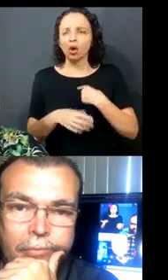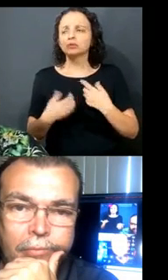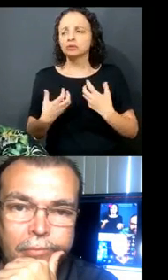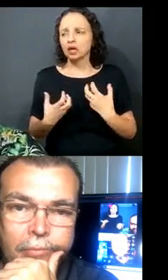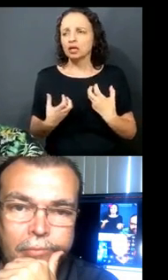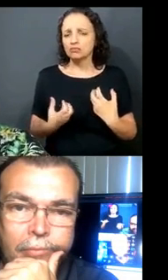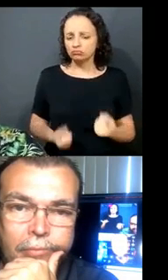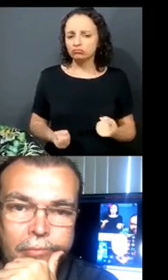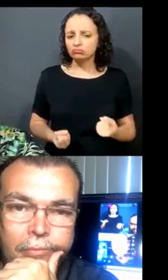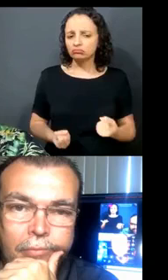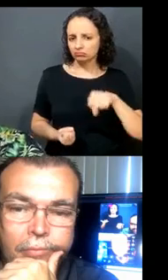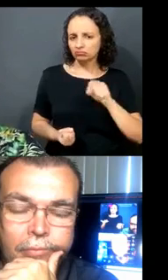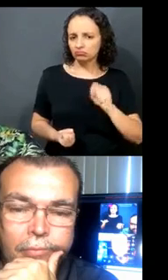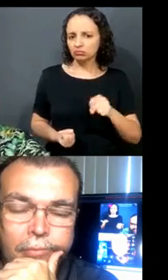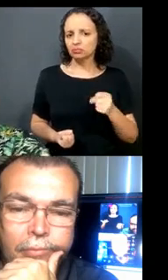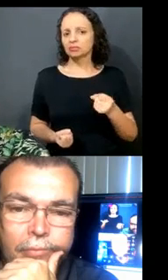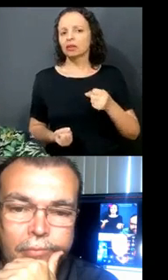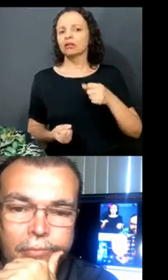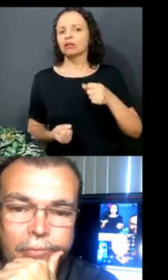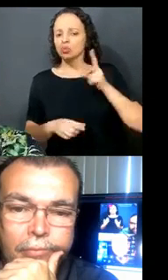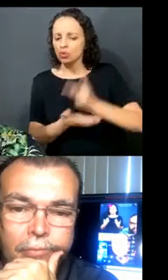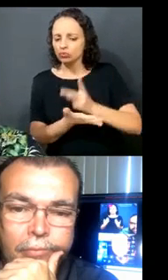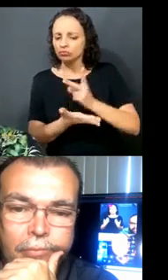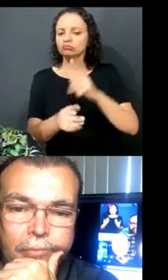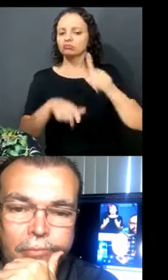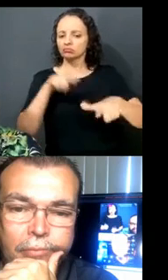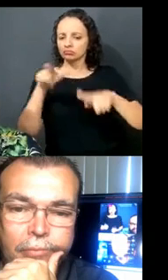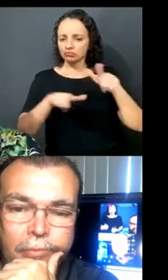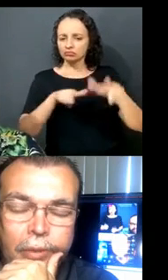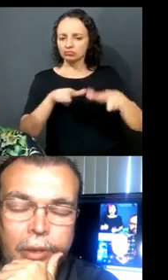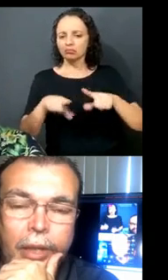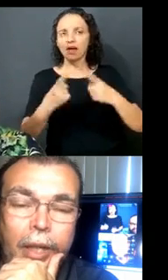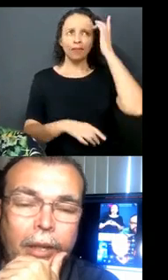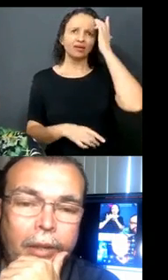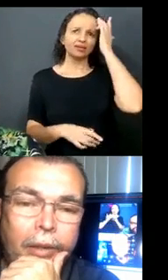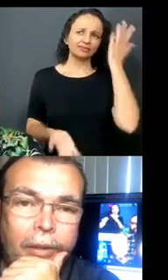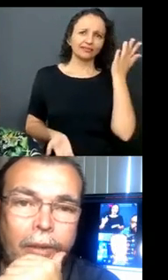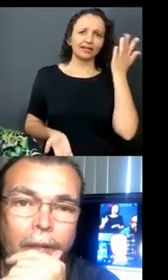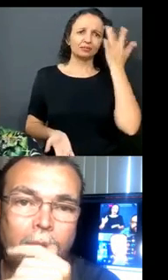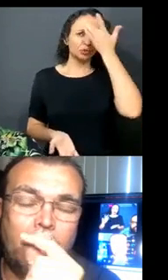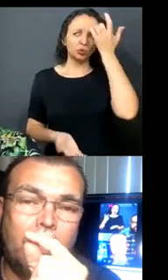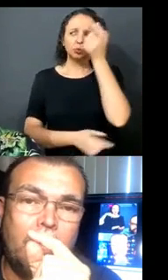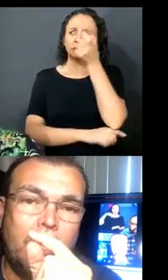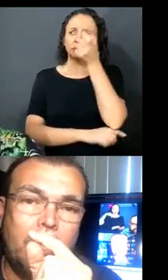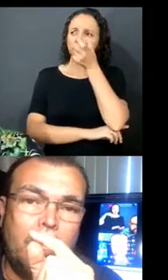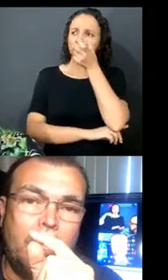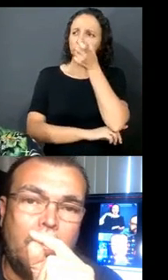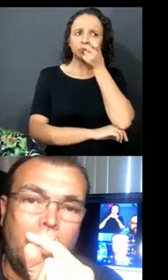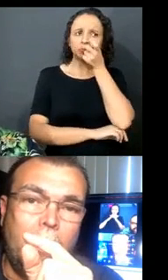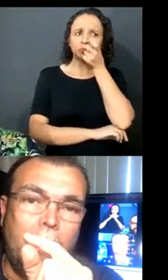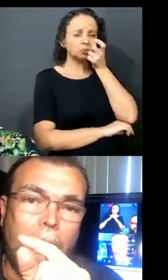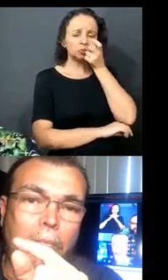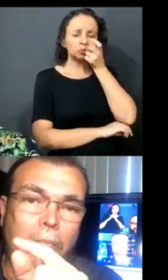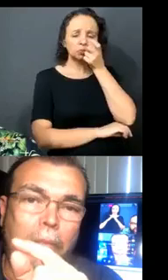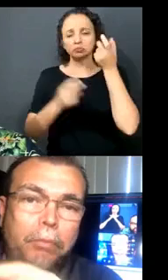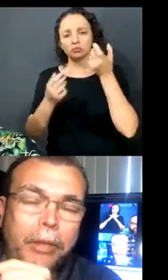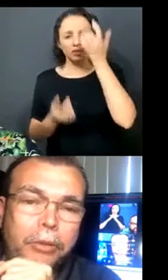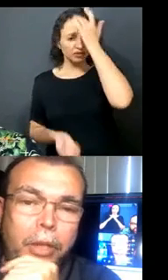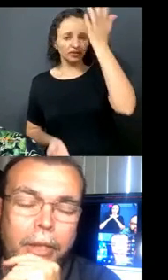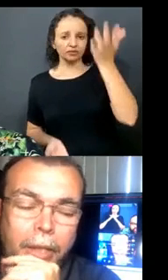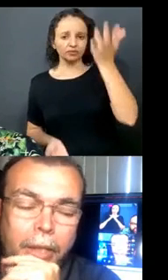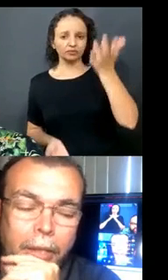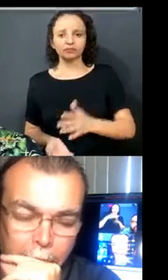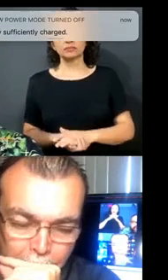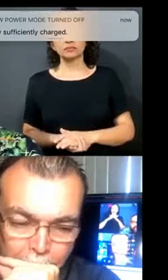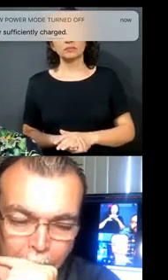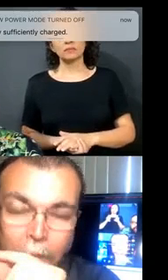pelo evangelho, mas a facilidade de alcançar pessoas, né? Então isso é fantástico, o evangelho nos proporciona. Mas,